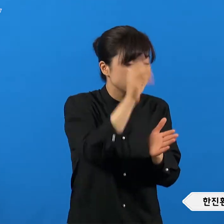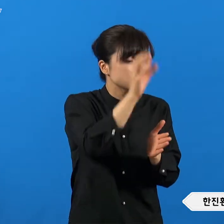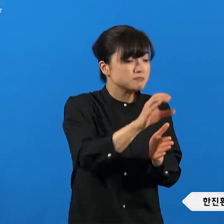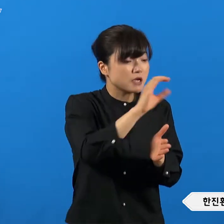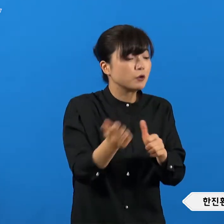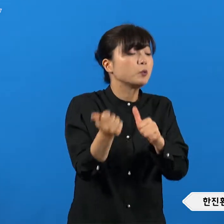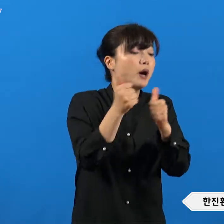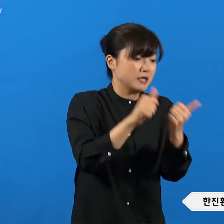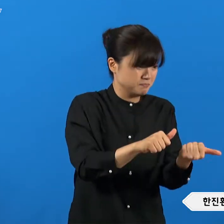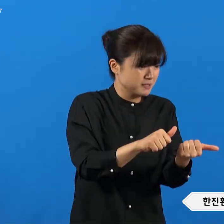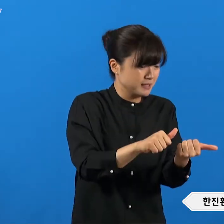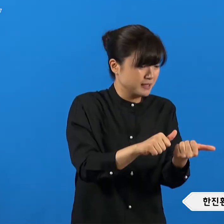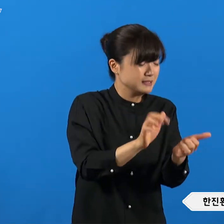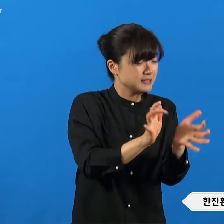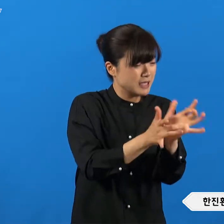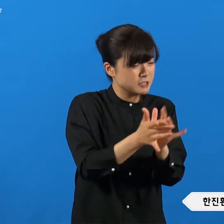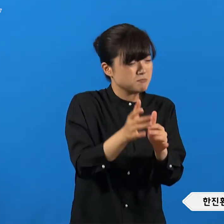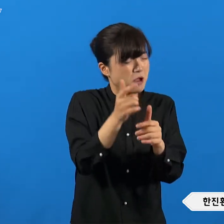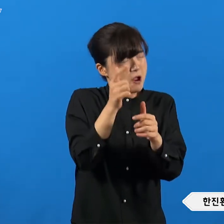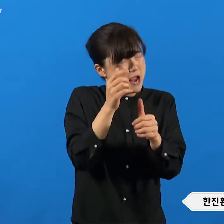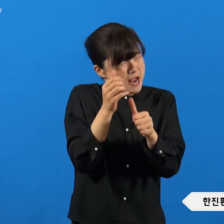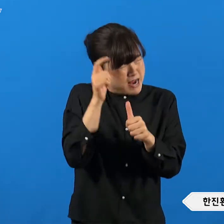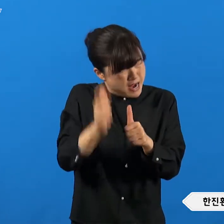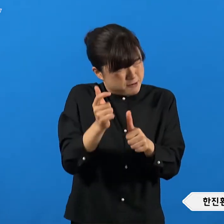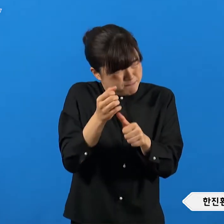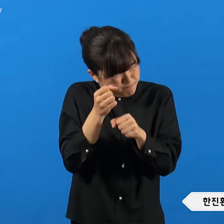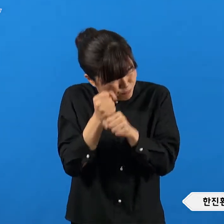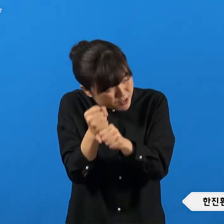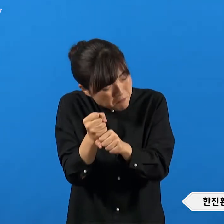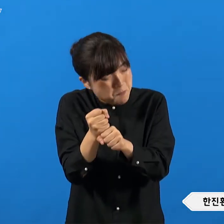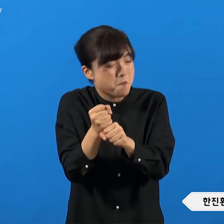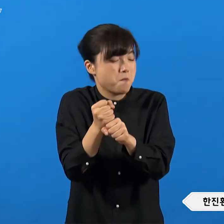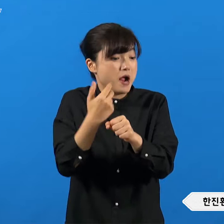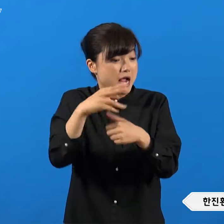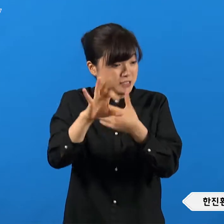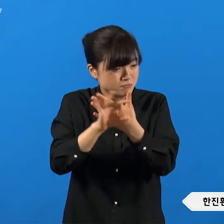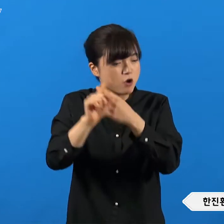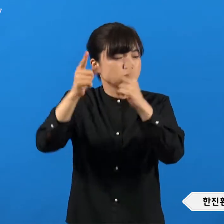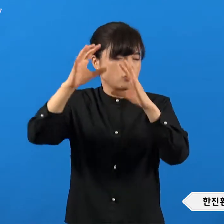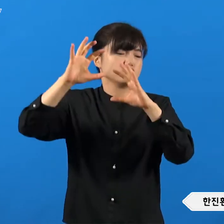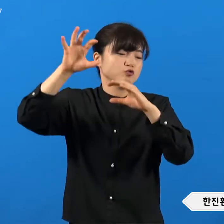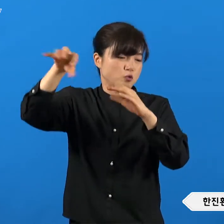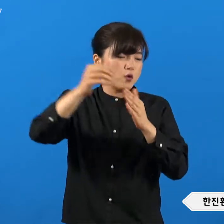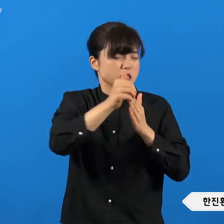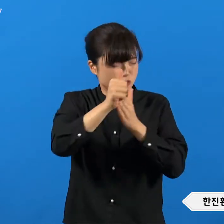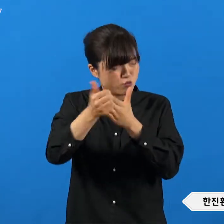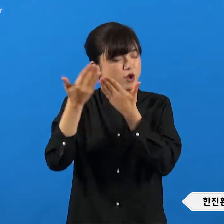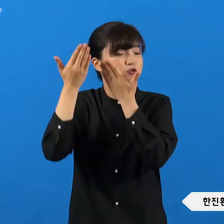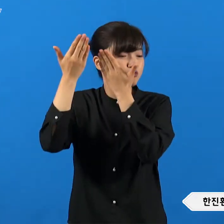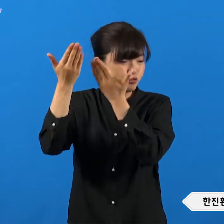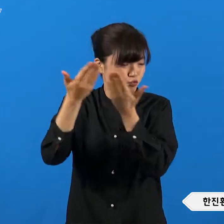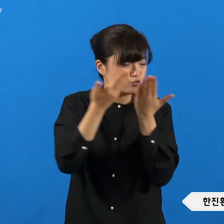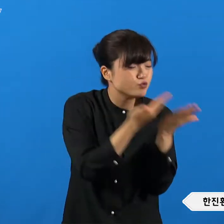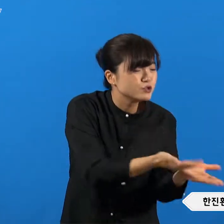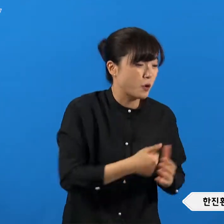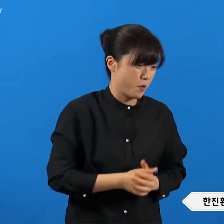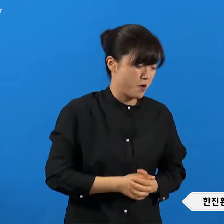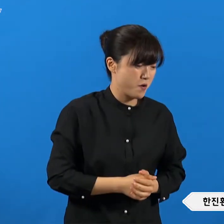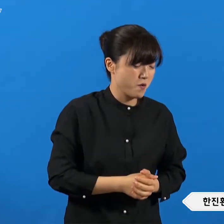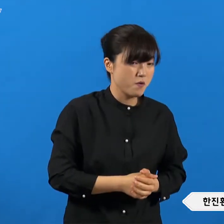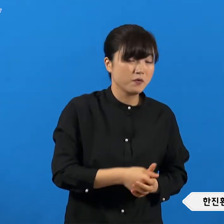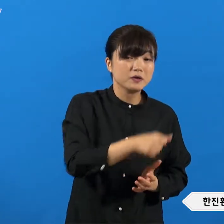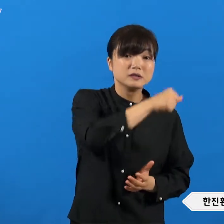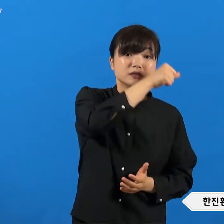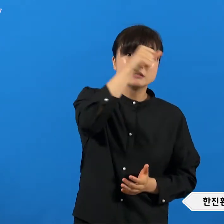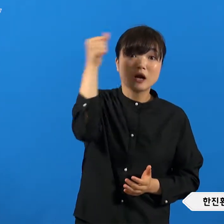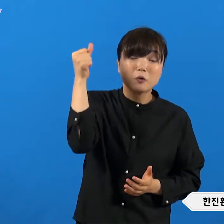돌아가셨습니다. 그 예수님만 꼭 붙드십시오. 그러면 천국으로 인도해 주실 겁니다.